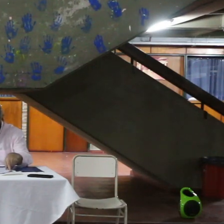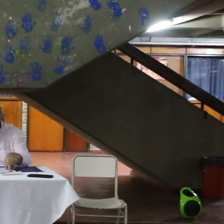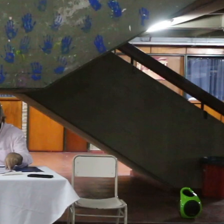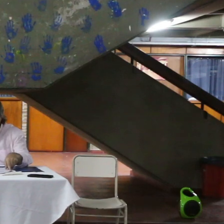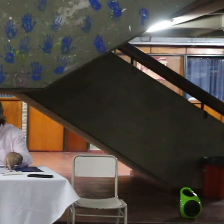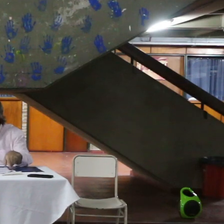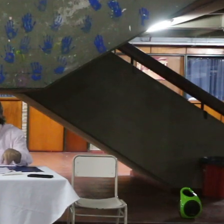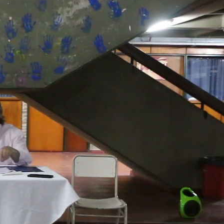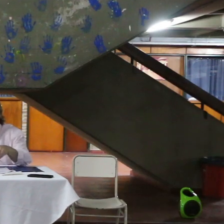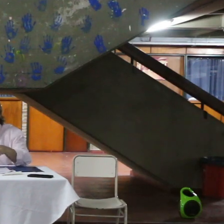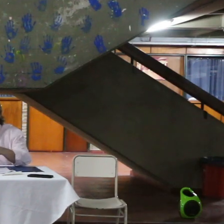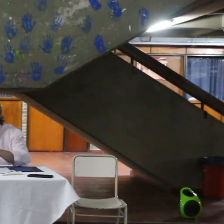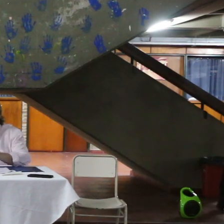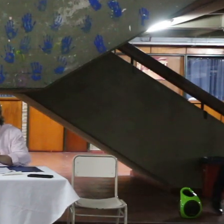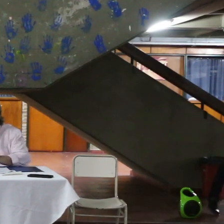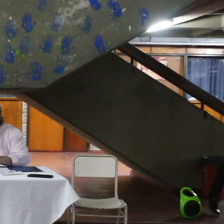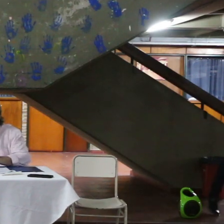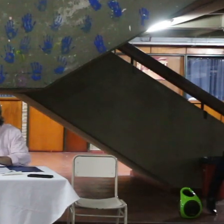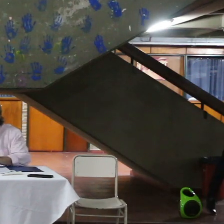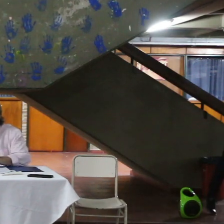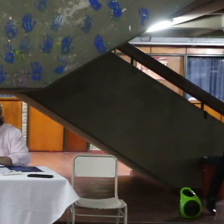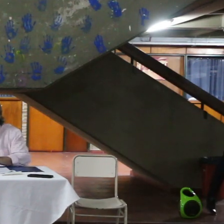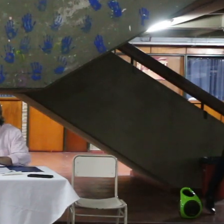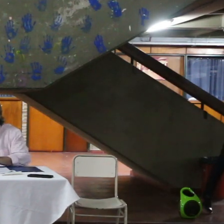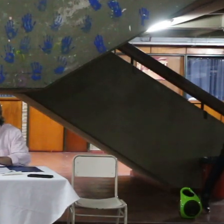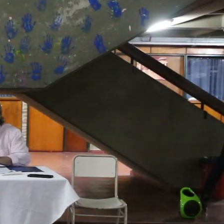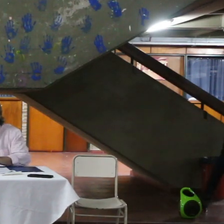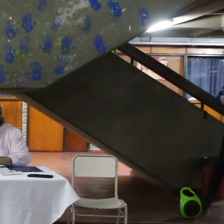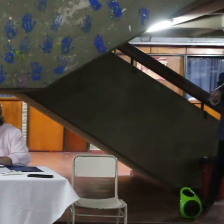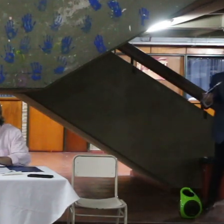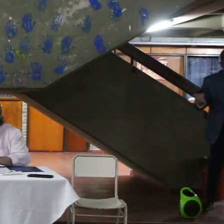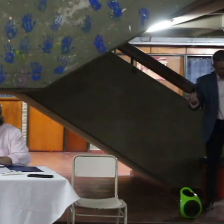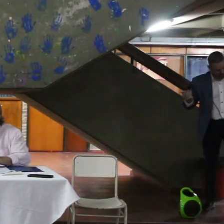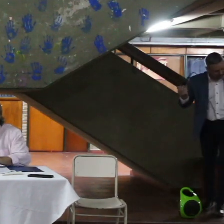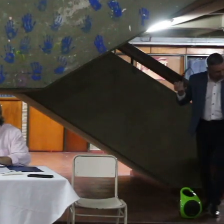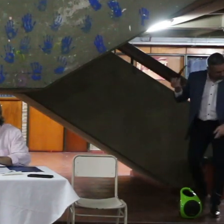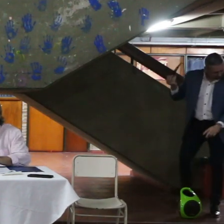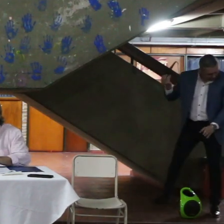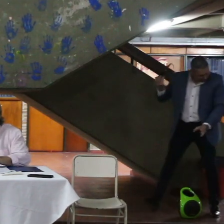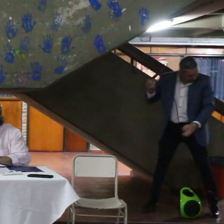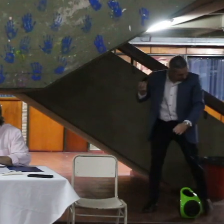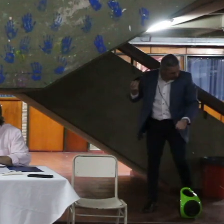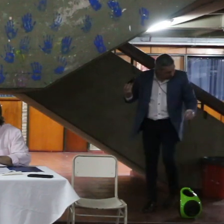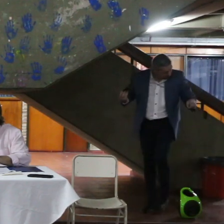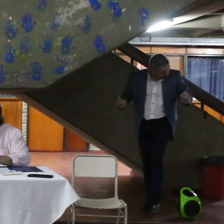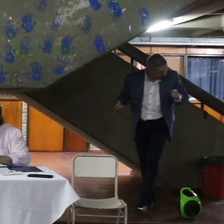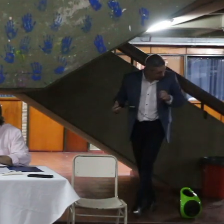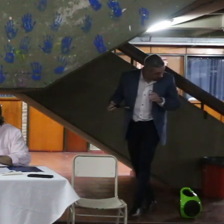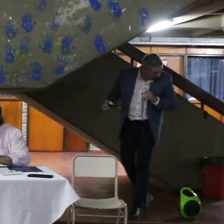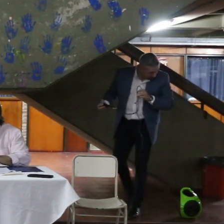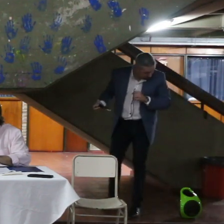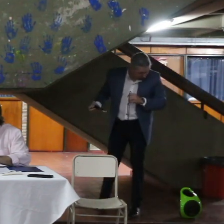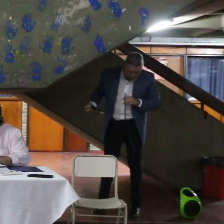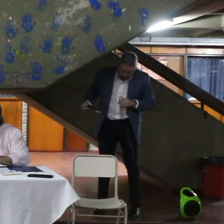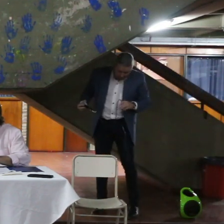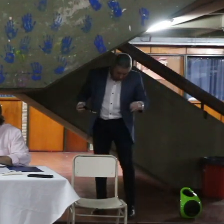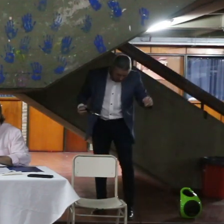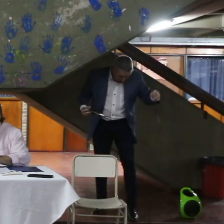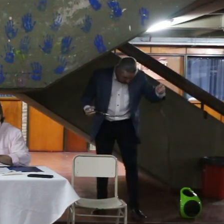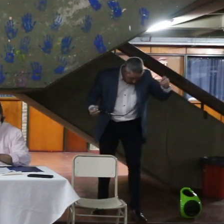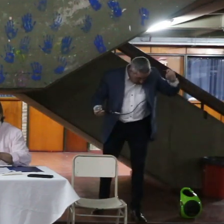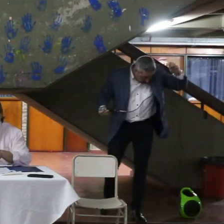tiene mucho que ver con el futuro. Yo creo que no podemos hablar del futuro sin